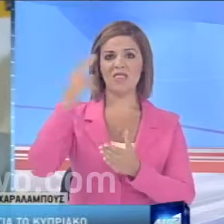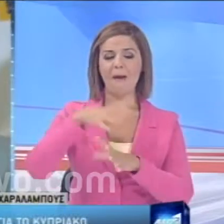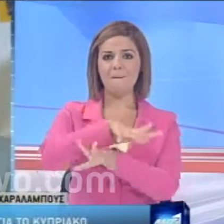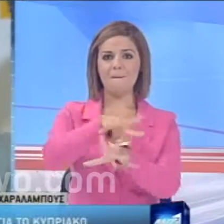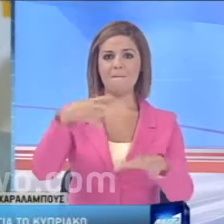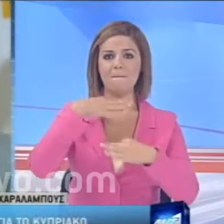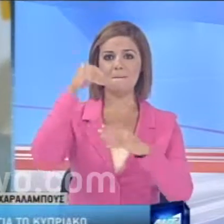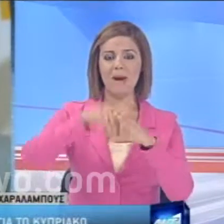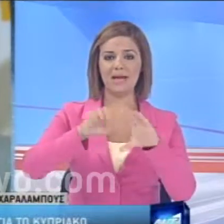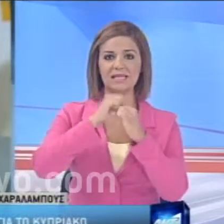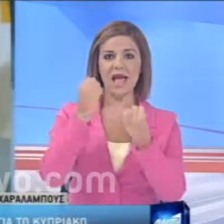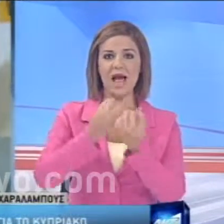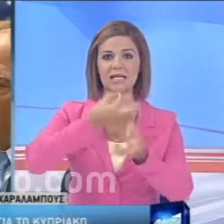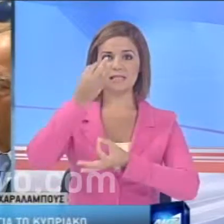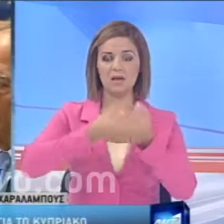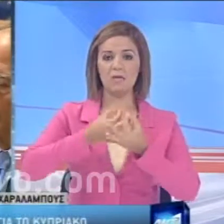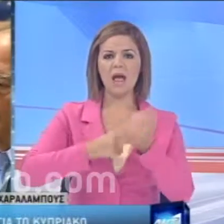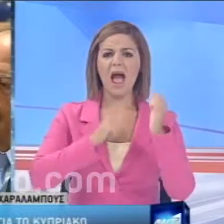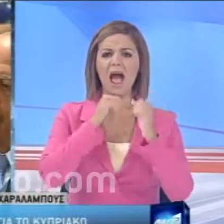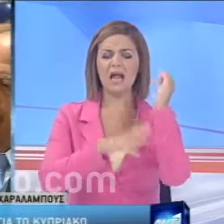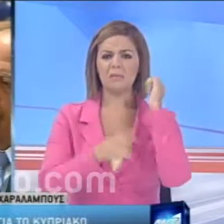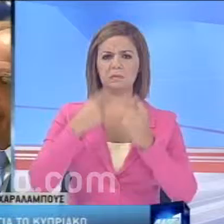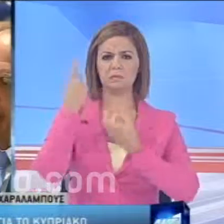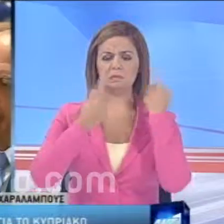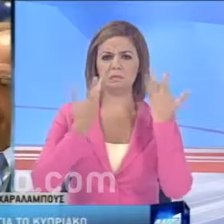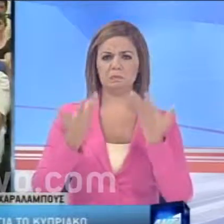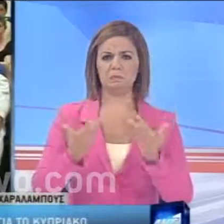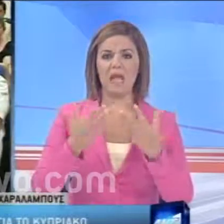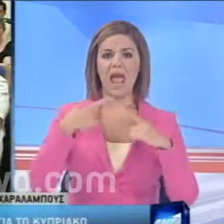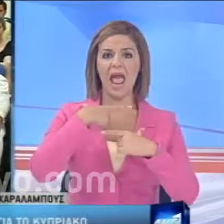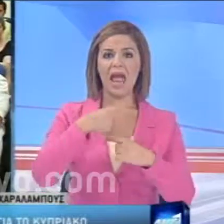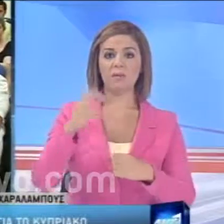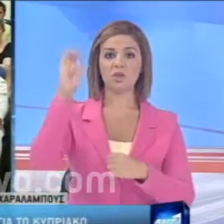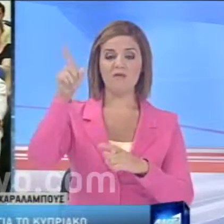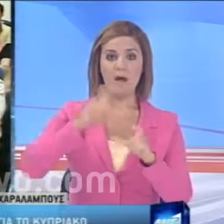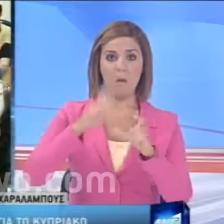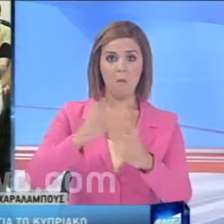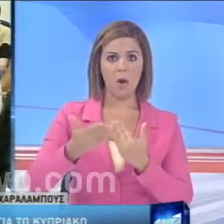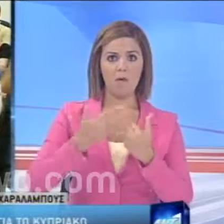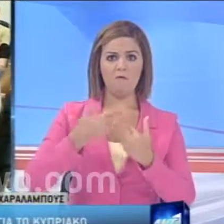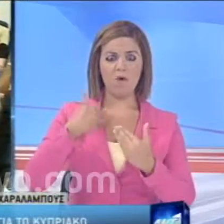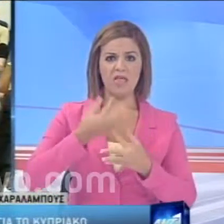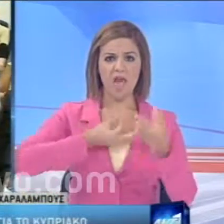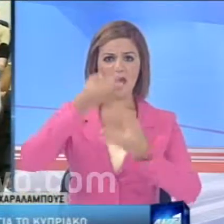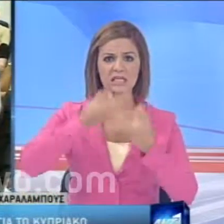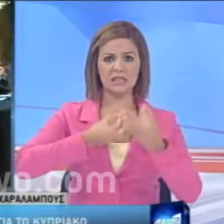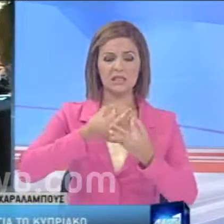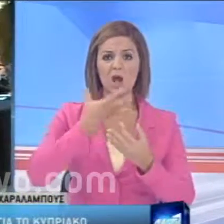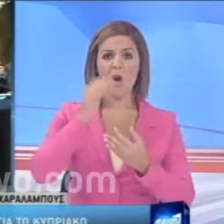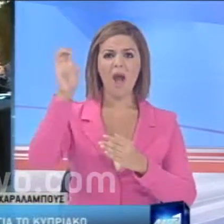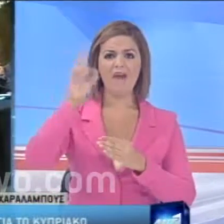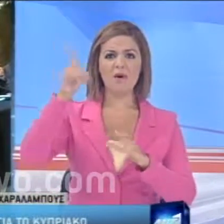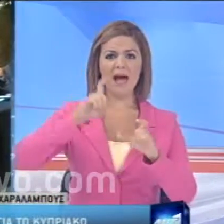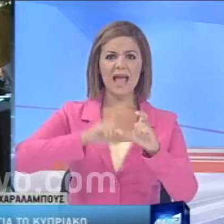των συνομιλιών. Ο Γενικός Γραμματέας του Ακελ διαρωτήθηκε πως εκπρόσωπος της Ευρωπαϊκής Ένωσης θα μπορούσε να βοηθήσει τις διαπραγματεύσεις, αφού η ίδια η